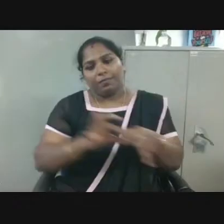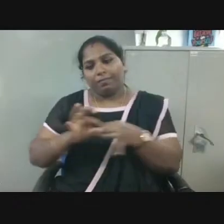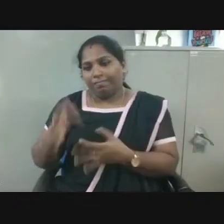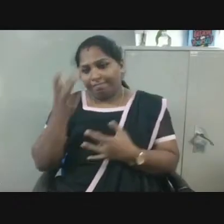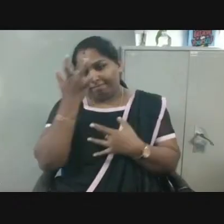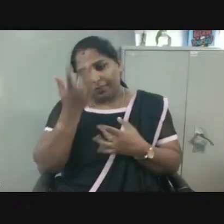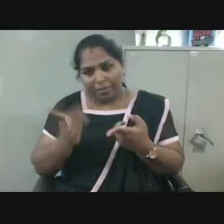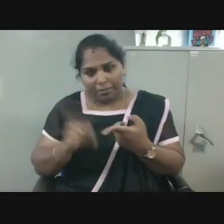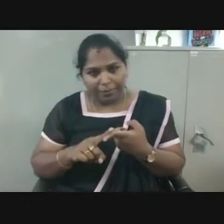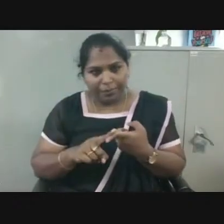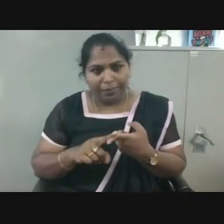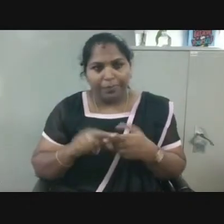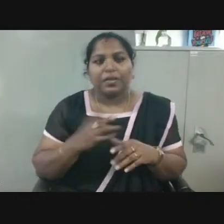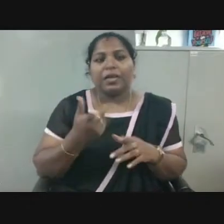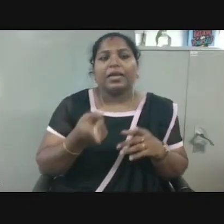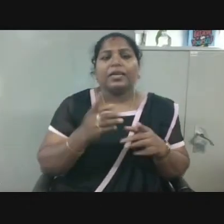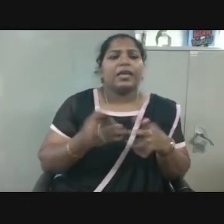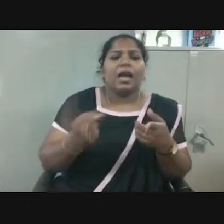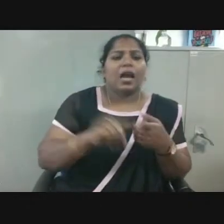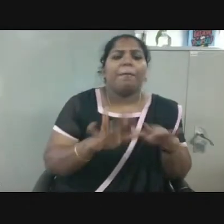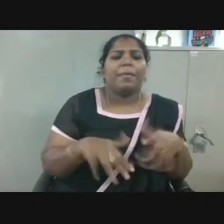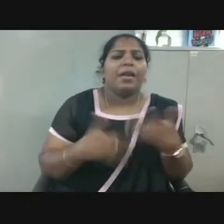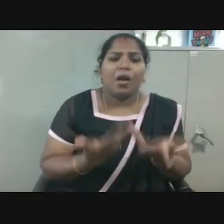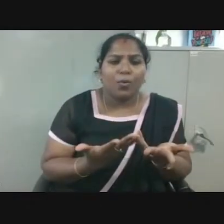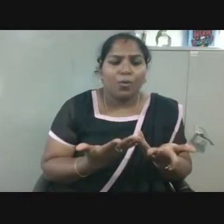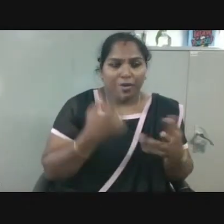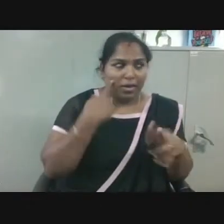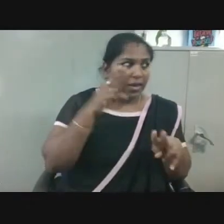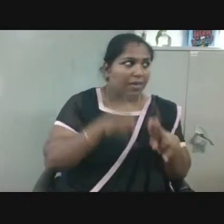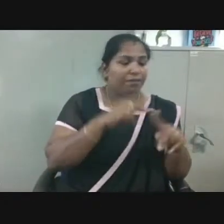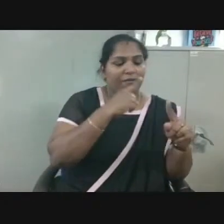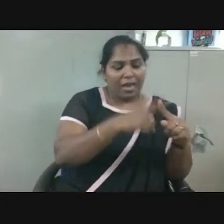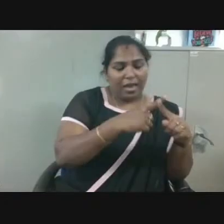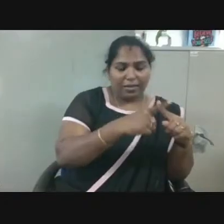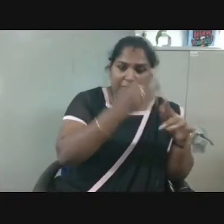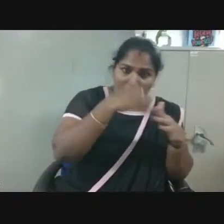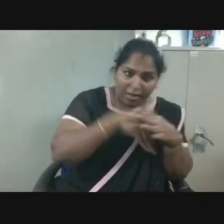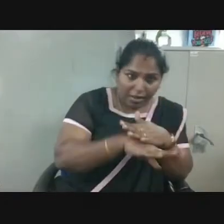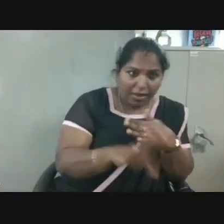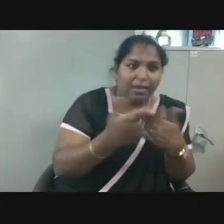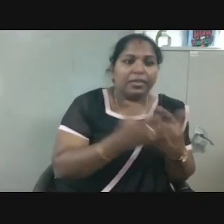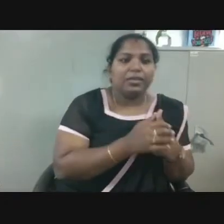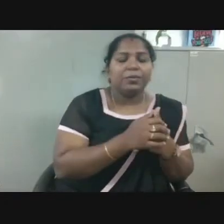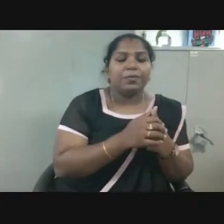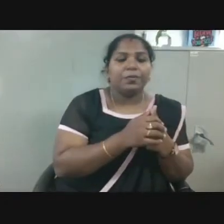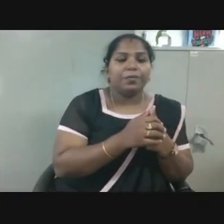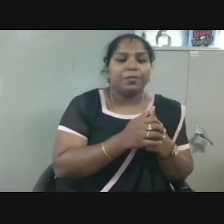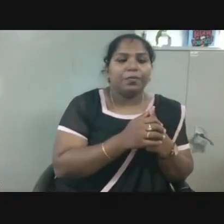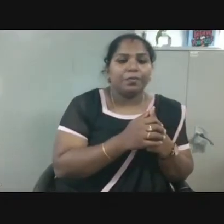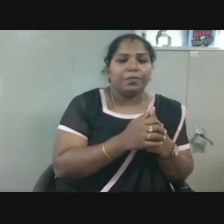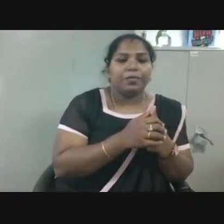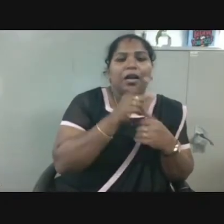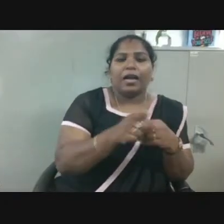ഈ ഡുഷീൻ മസ്കുലർ ഡിസ്ട്രോഫി വരാനുള്ള കാരണം നമ്മുടെ എക്സ് ക്രോമസോമിനകത്തിരിക്കുന്ന DMD ജീനകത്തൊരു